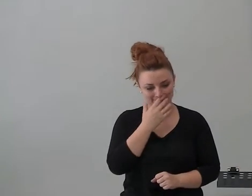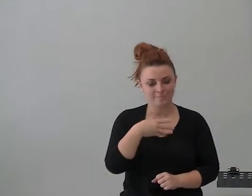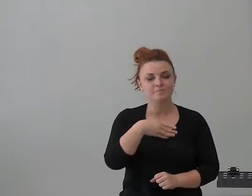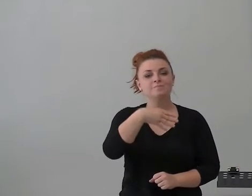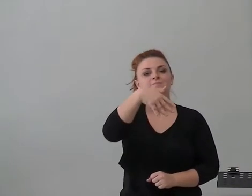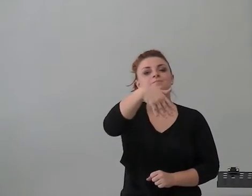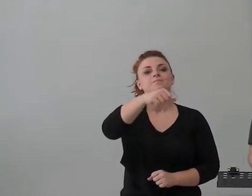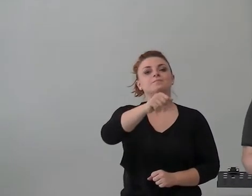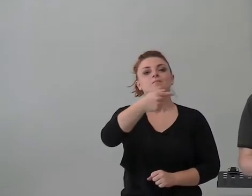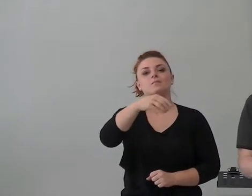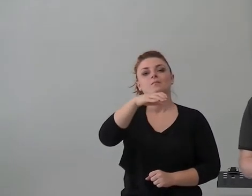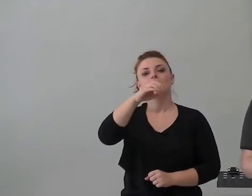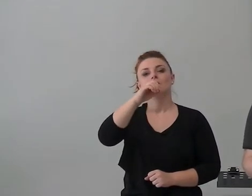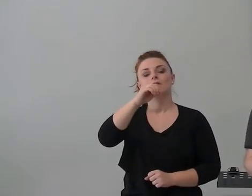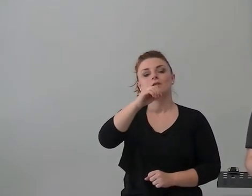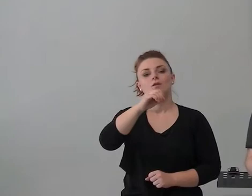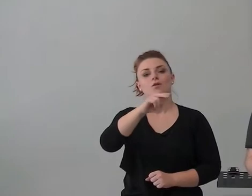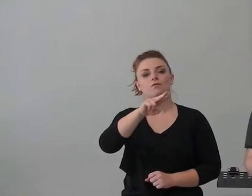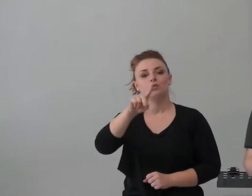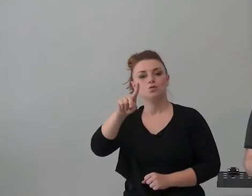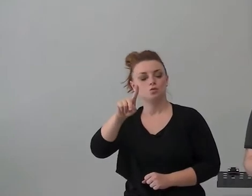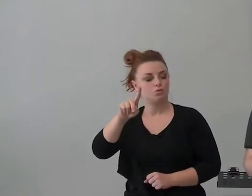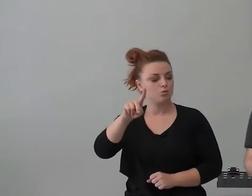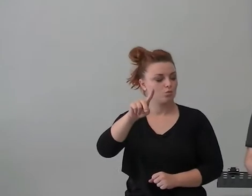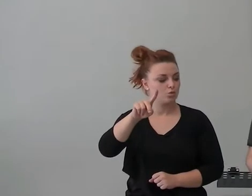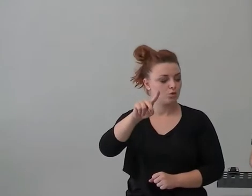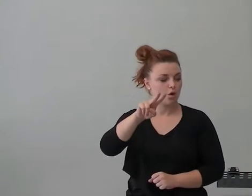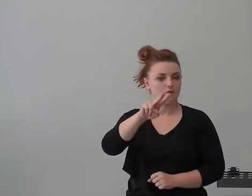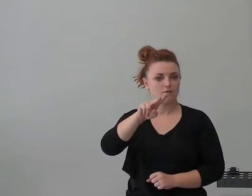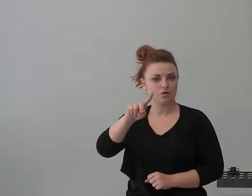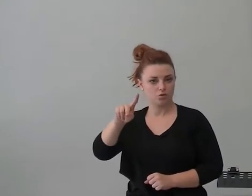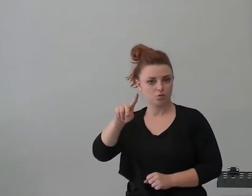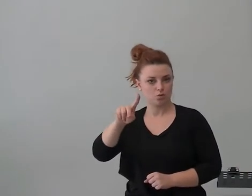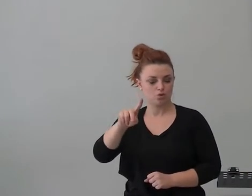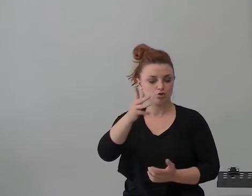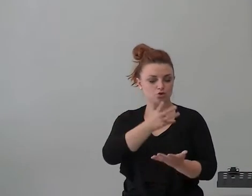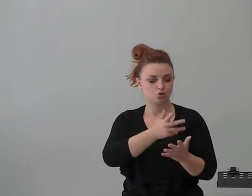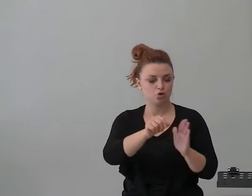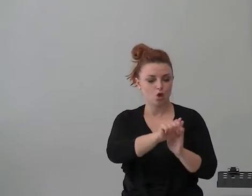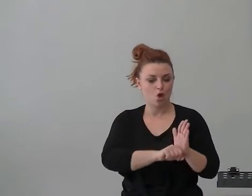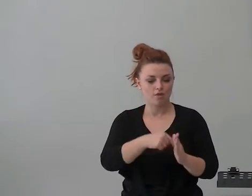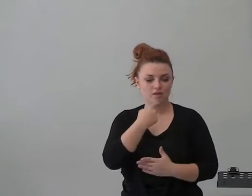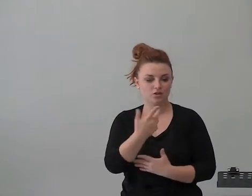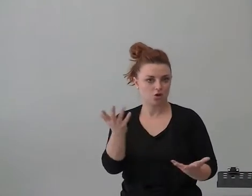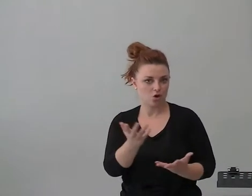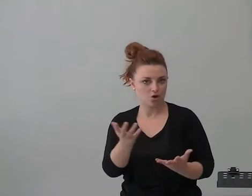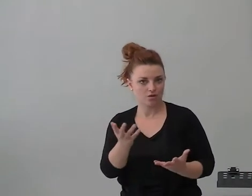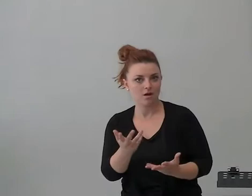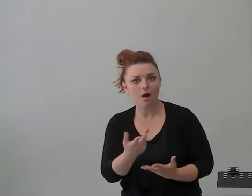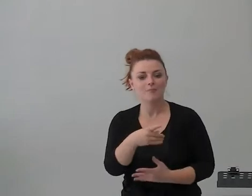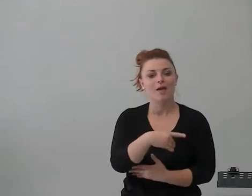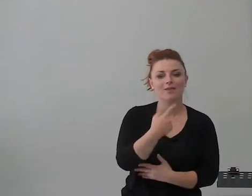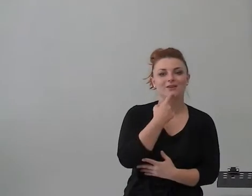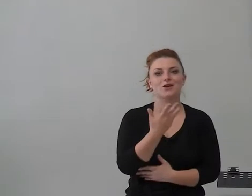21-21. E Gesù disse questo, quando Pietro dice: ma io voglio essere come Harry Potter, voglio anche